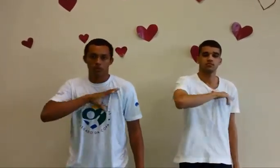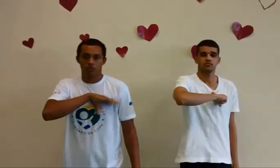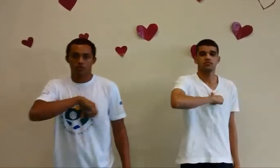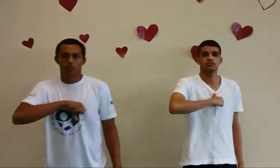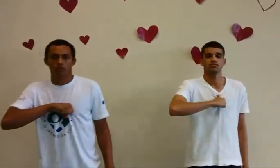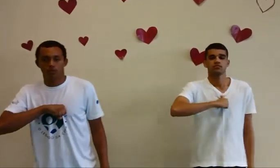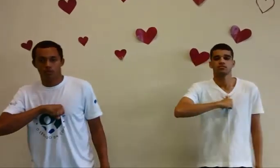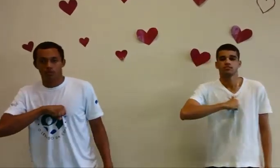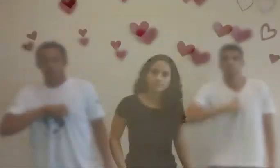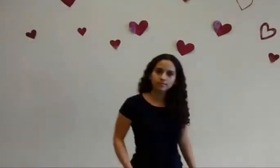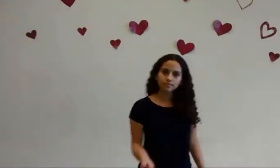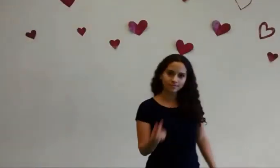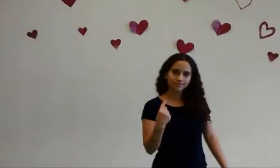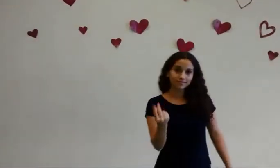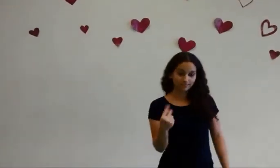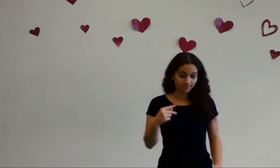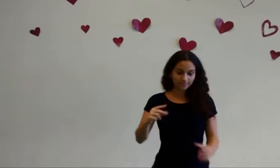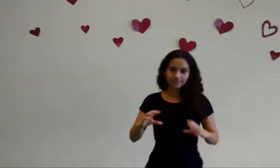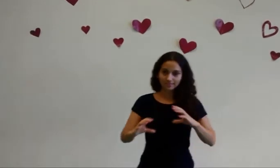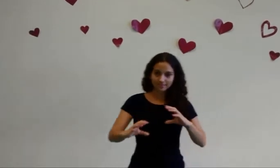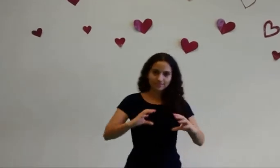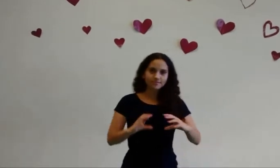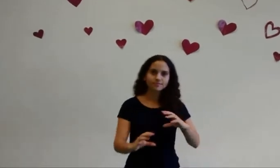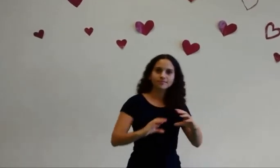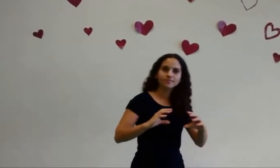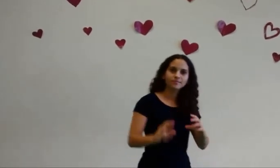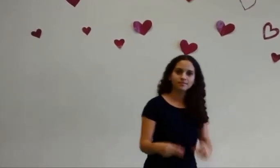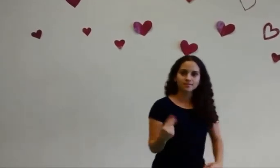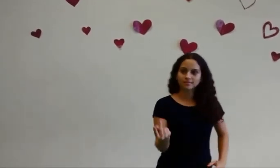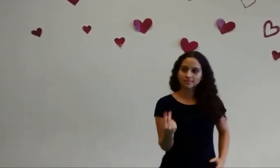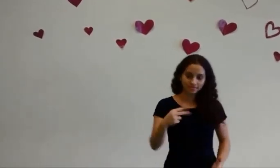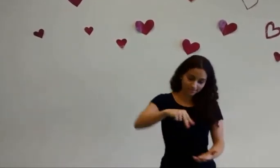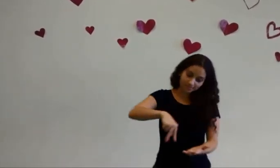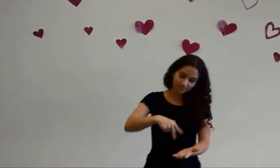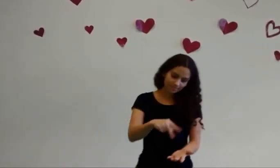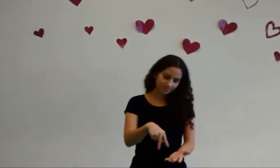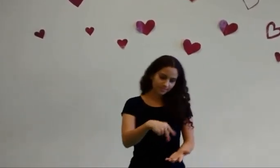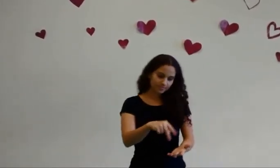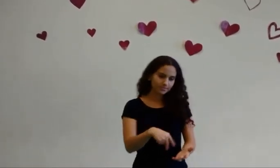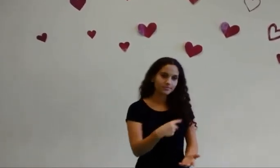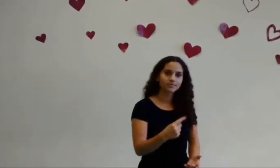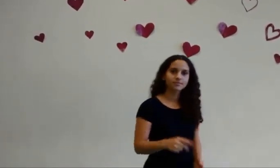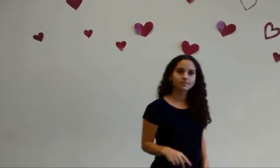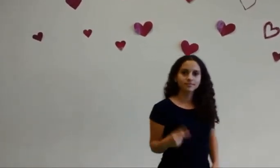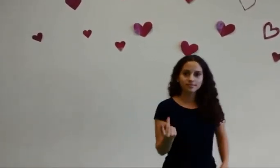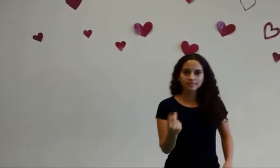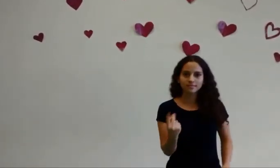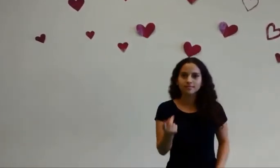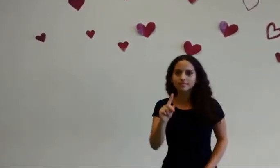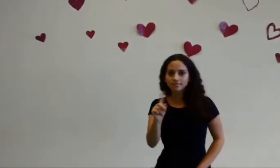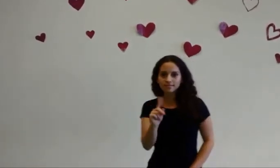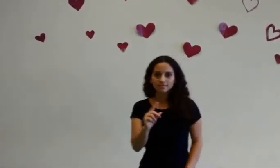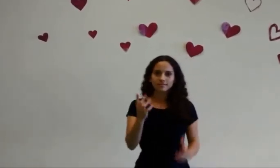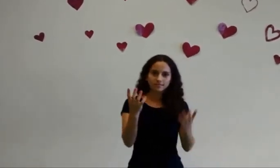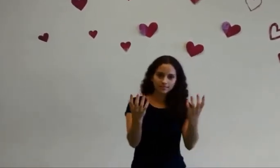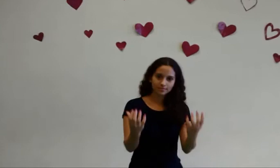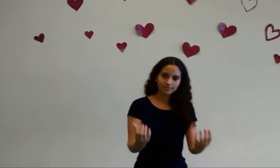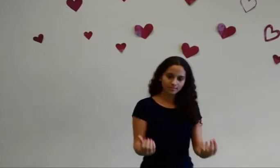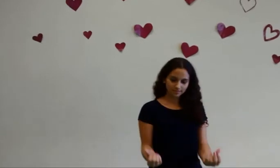meu amor. E a gente cantar, e a gente dançar, e a gente não se cansa